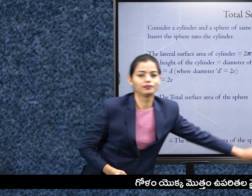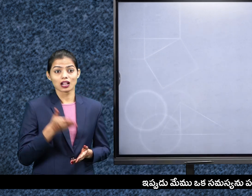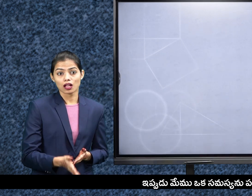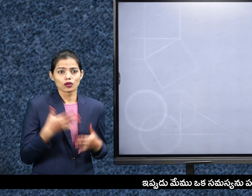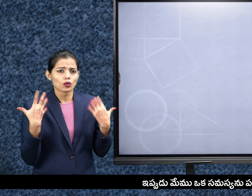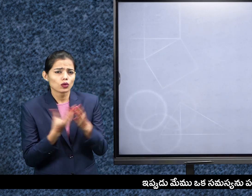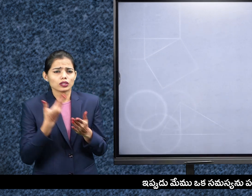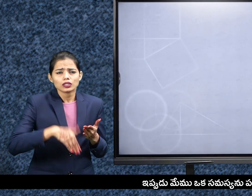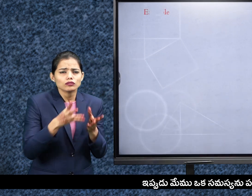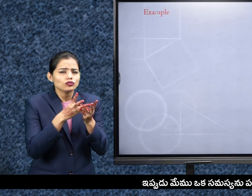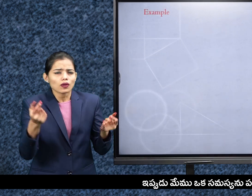ఇప్పుడు మనం ఒక సమస్యని పరిష్కరిద్దాం.